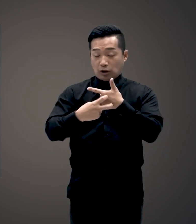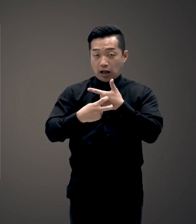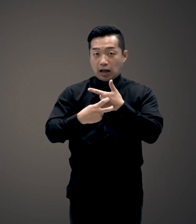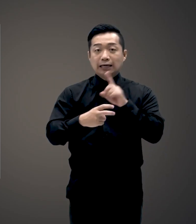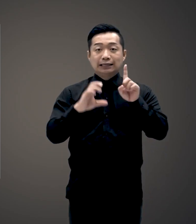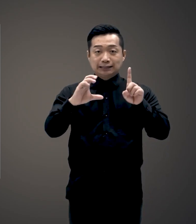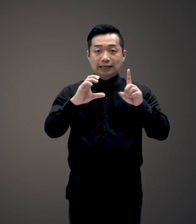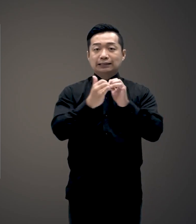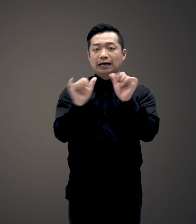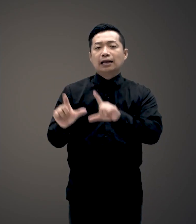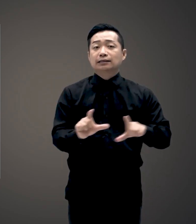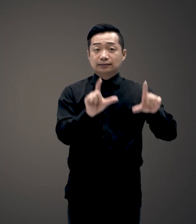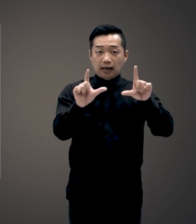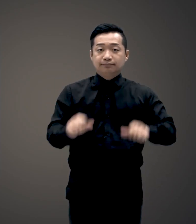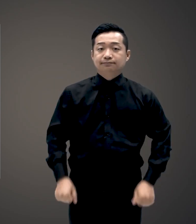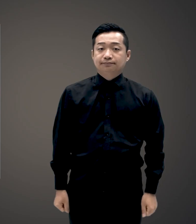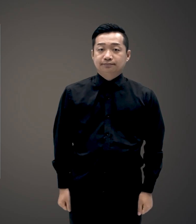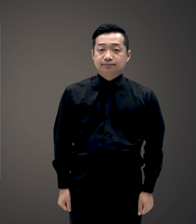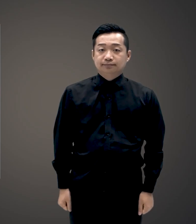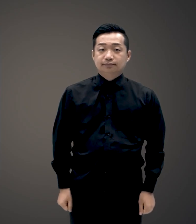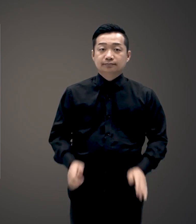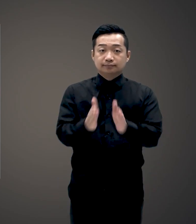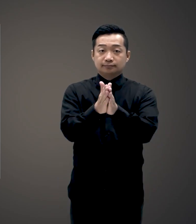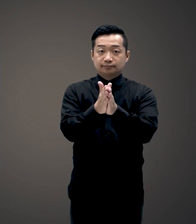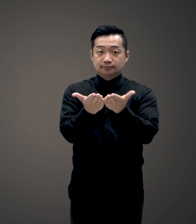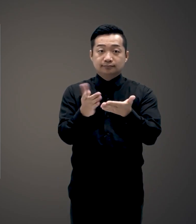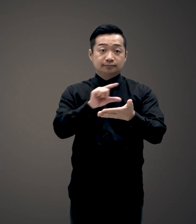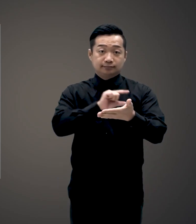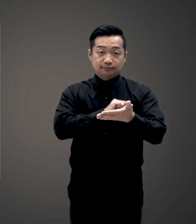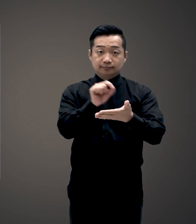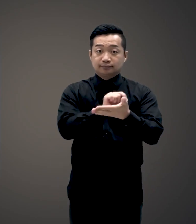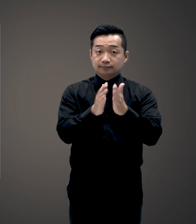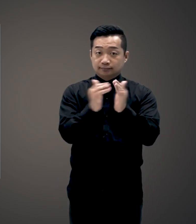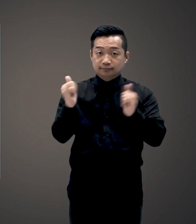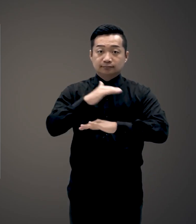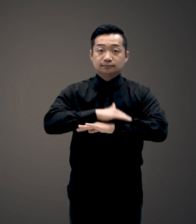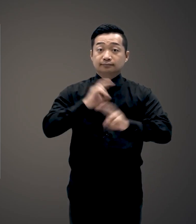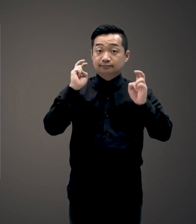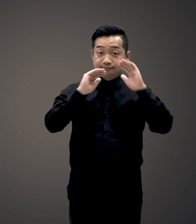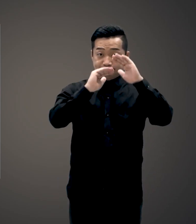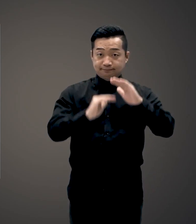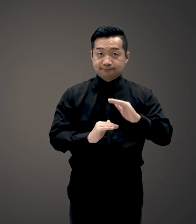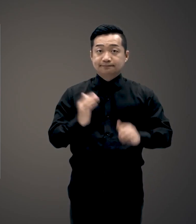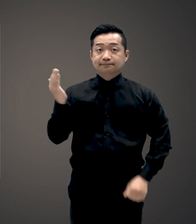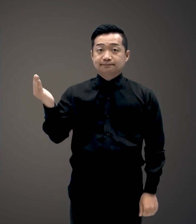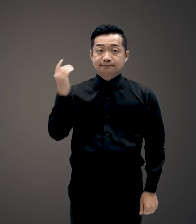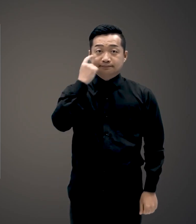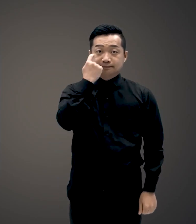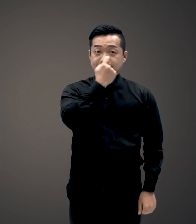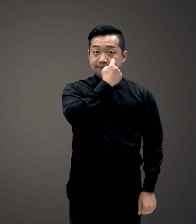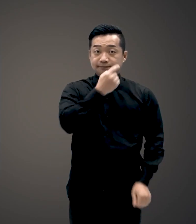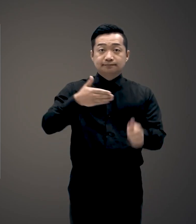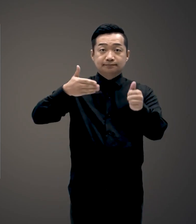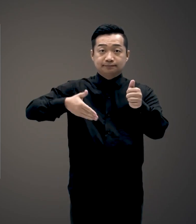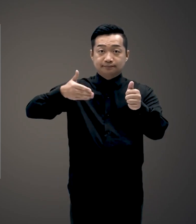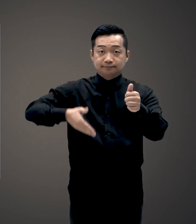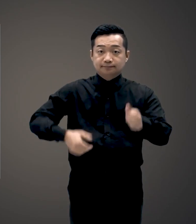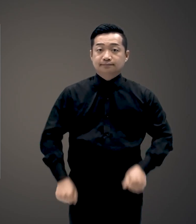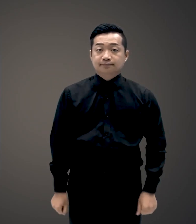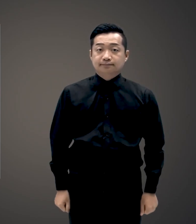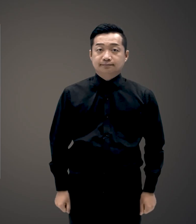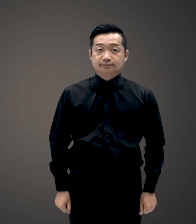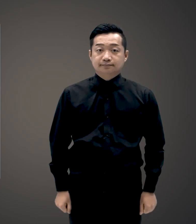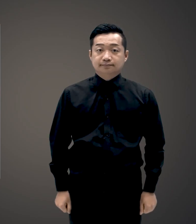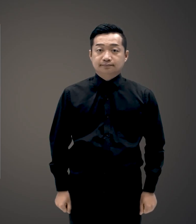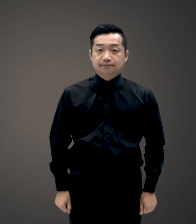삶. 도서명 왕국. 저자 엠마누엘 카레르. 출판사